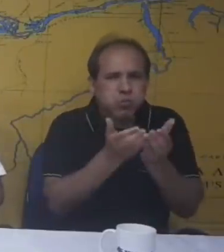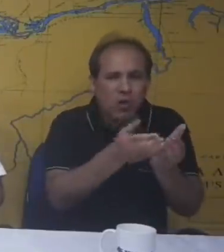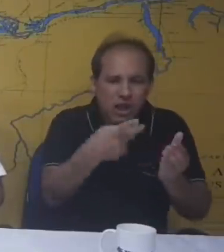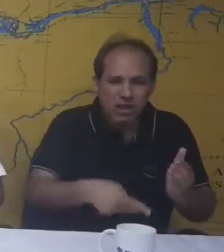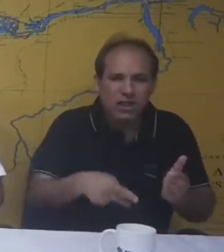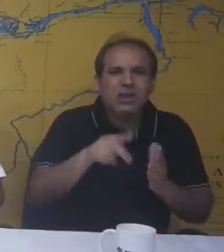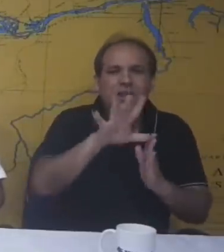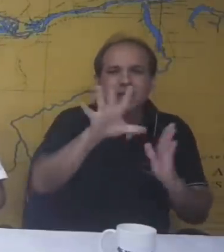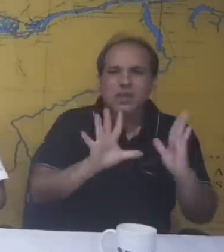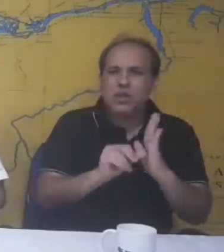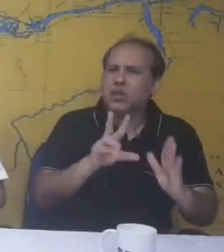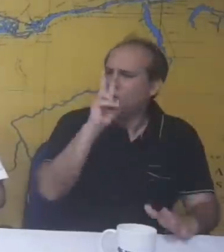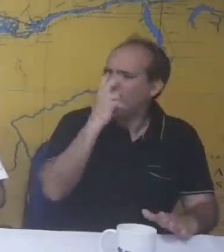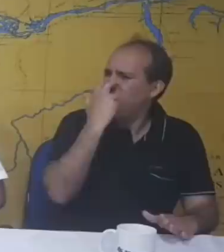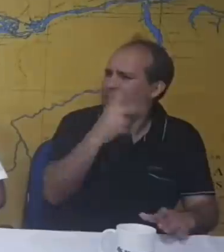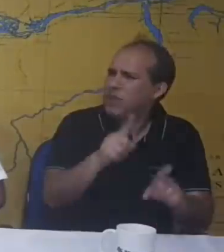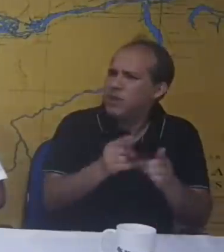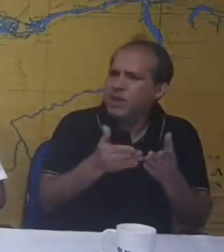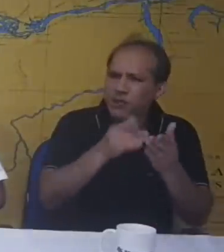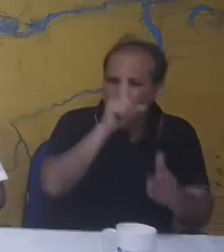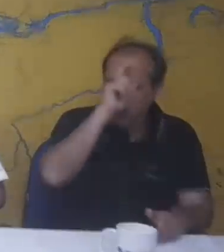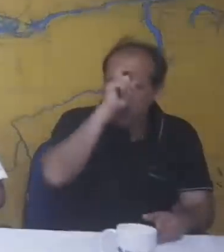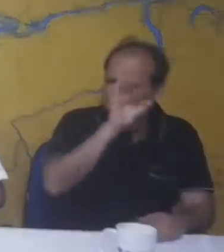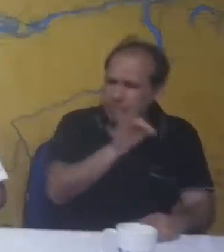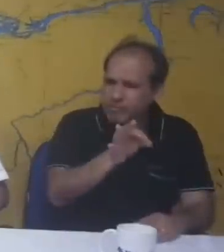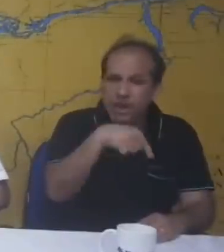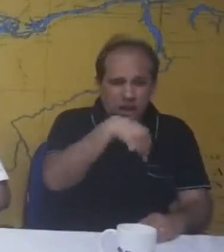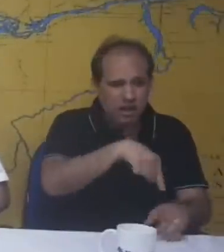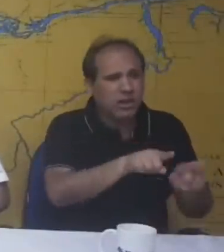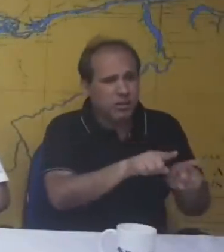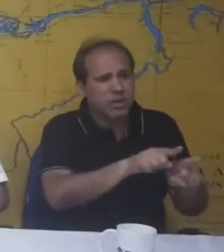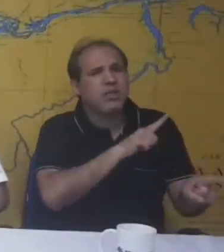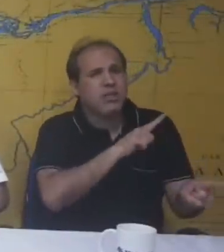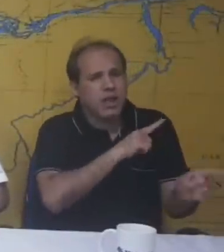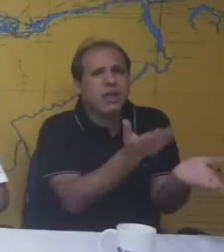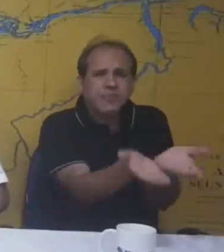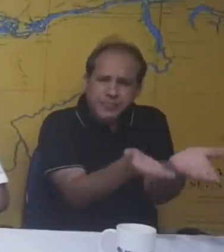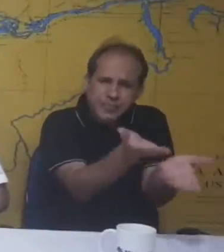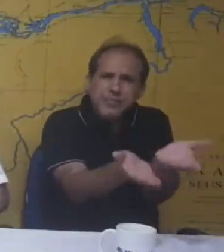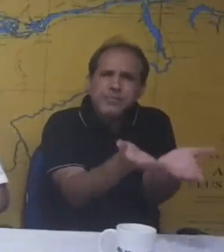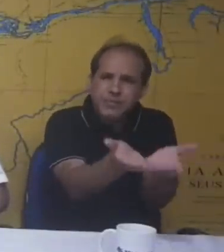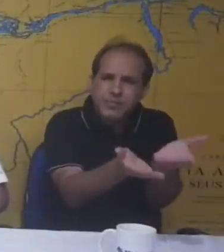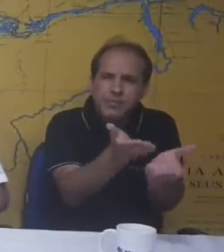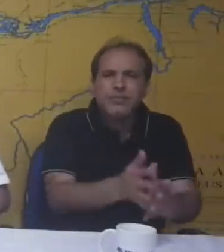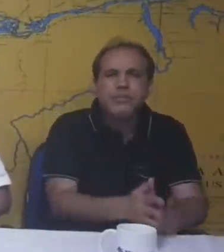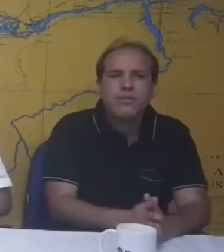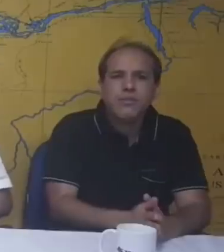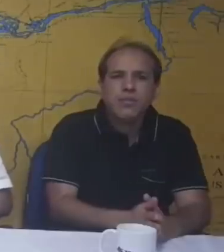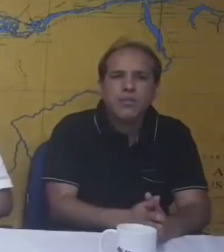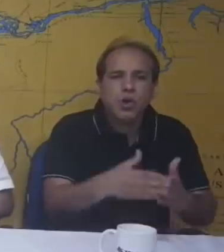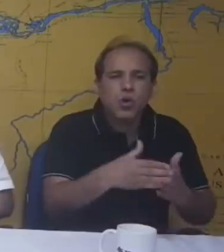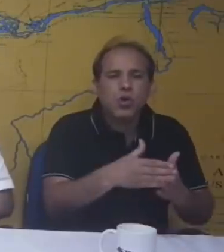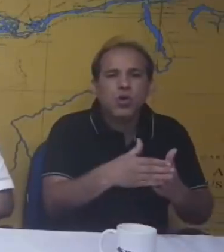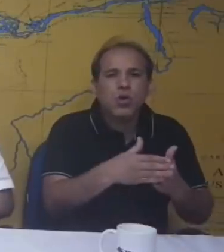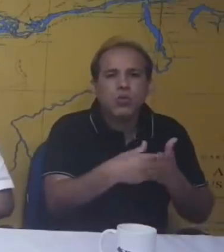já dei navios aí, hospitais da Marinha. Isso, isso. E esse navio aqui também faz esse tipo de atendimento, né? Atendimento logístico,